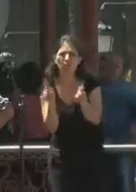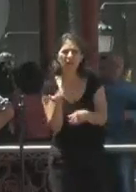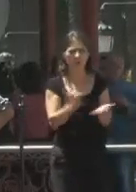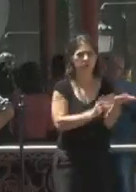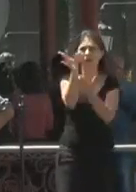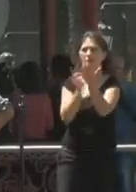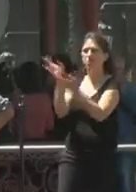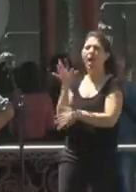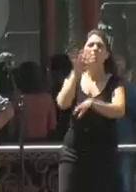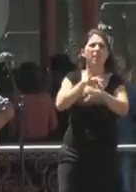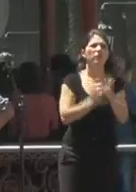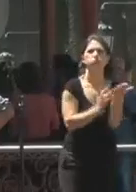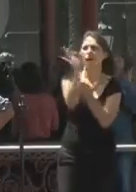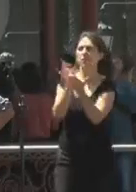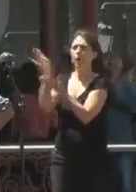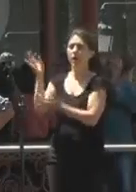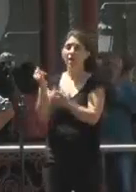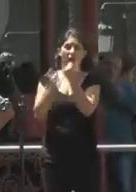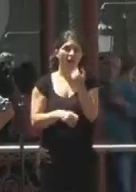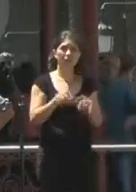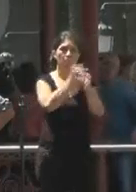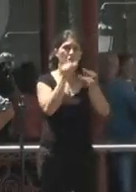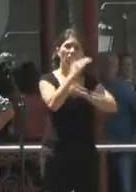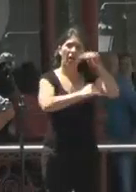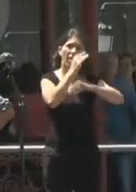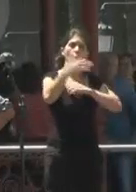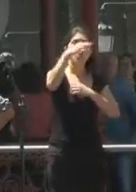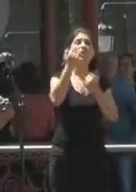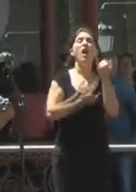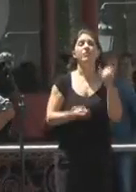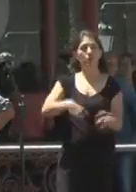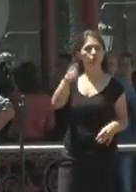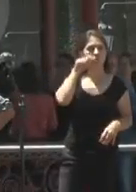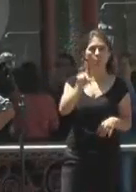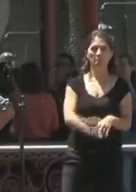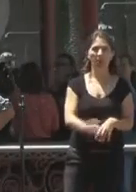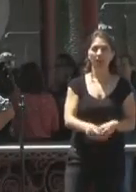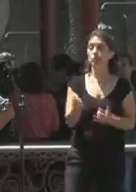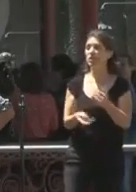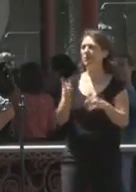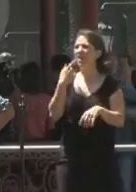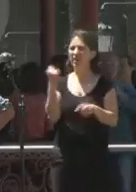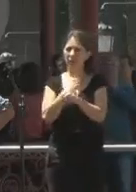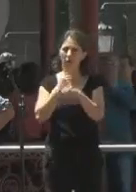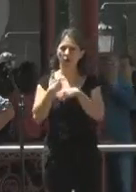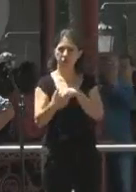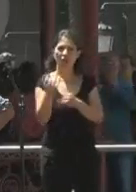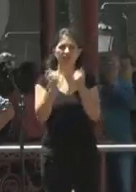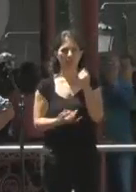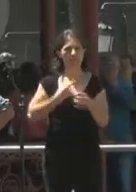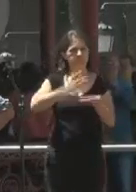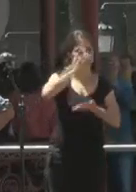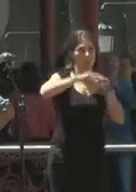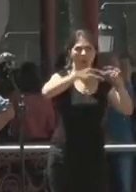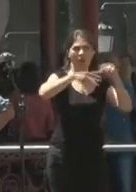expulsar médicos, y lo único que tenían como modelo de desarrollo era el turismo barato, el trabajo devaluado, el pelotazo urbanístico,